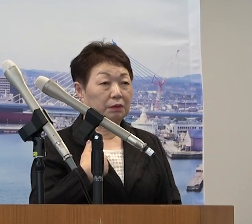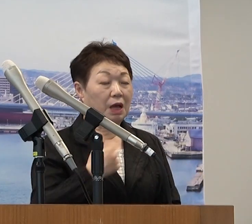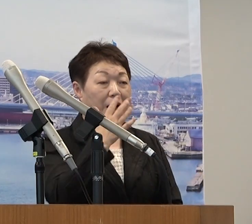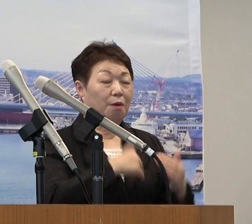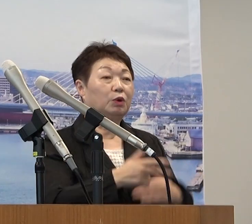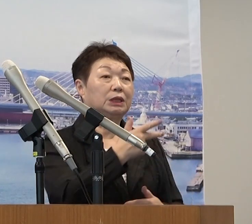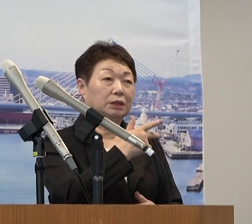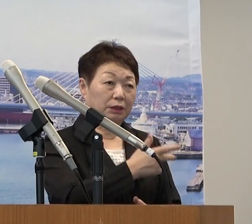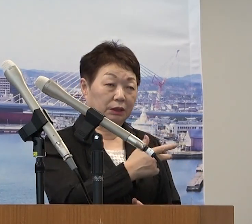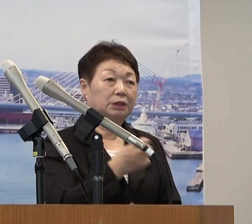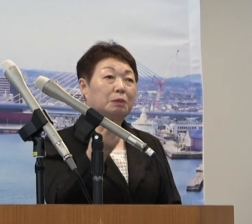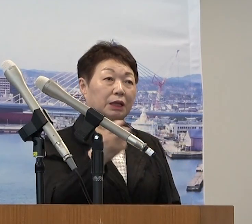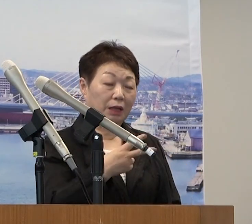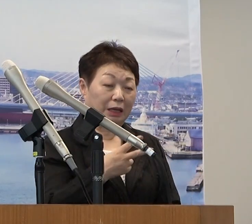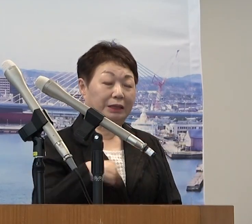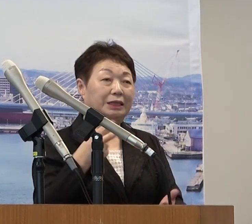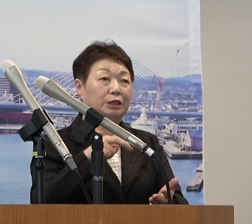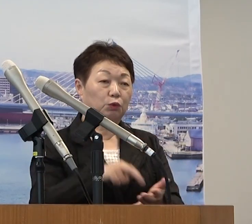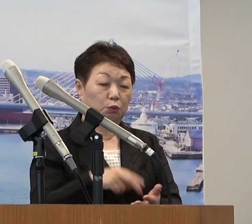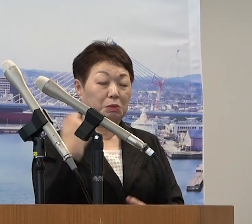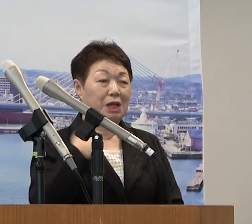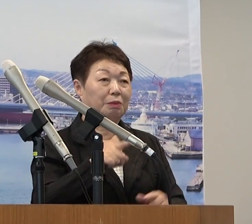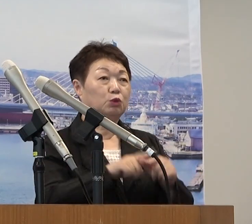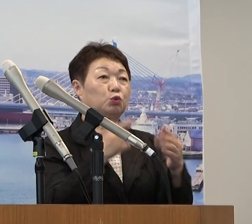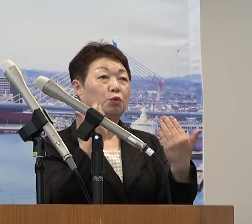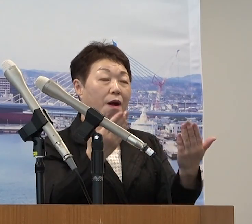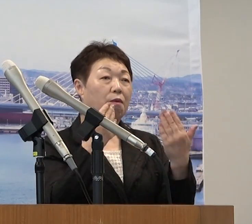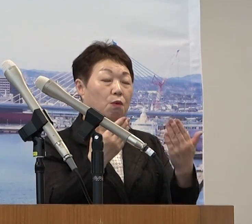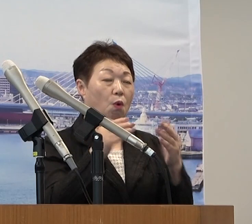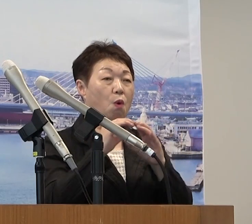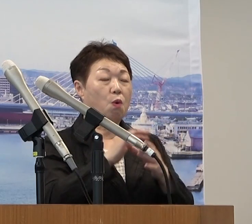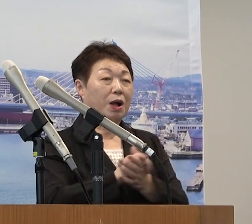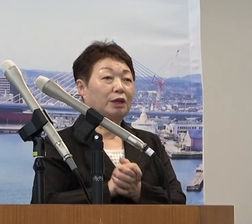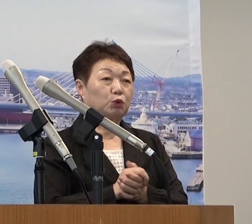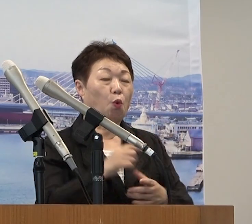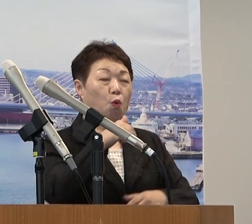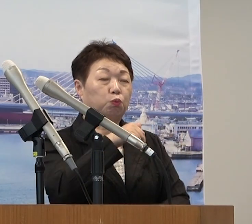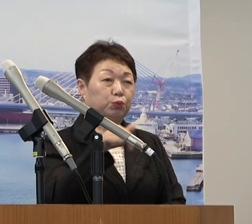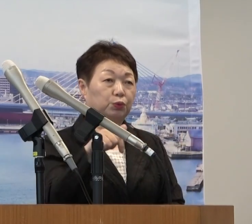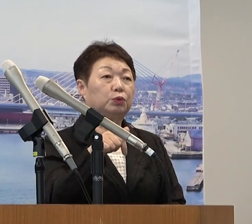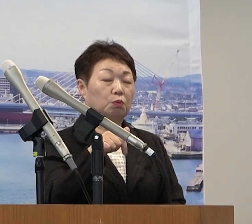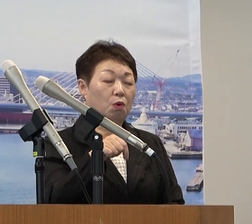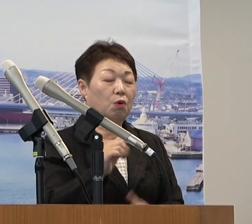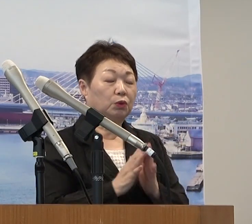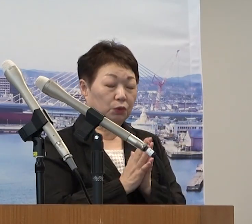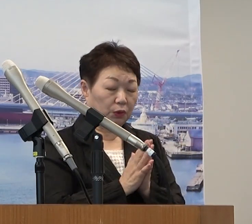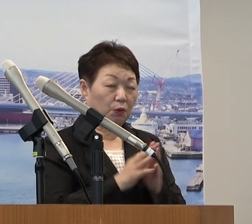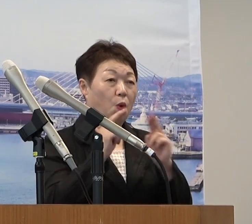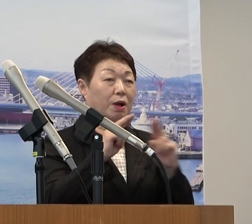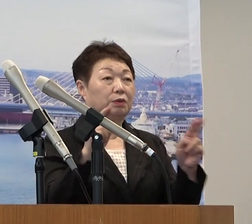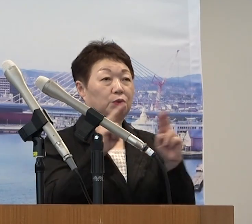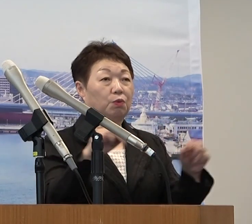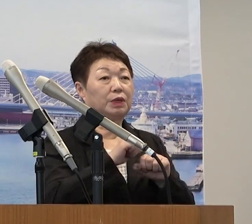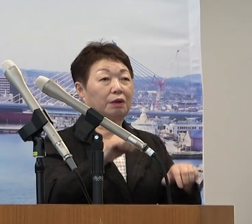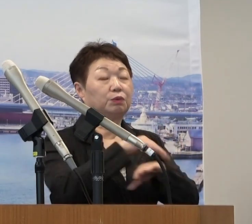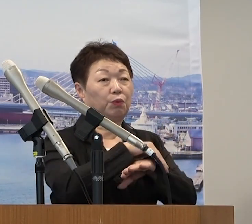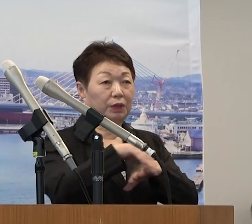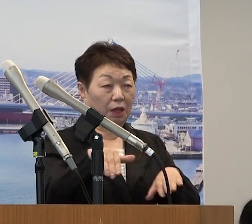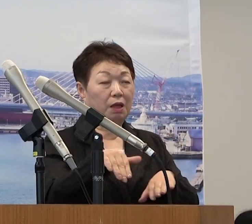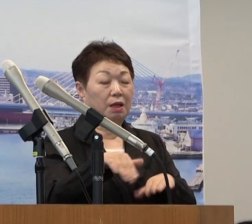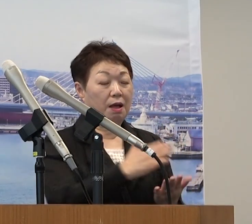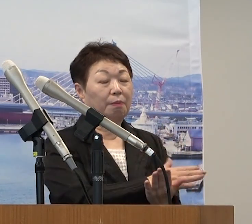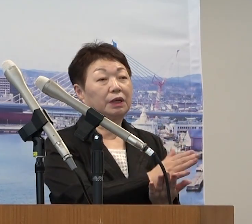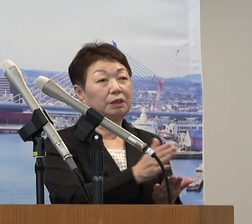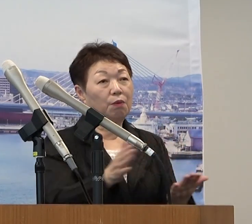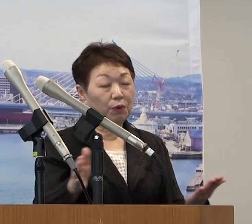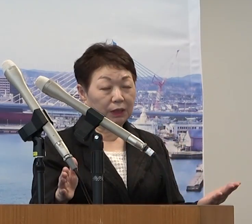さらに青森市立南中学校合唱部の生徒による追悼合唱を再開し、幅広い世代